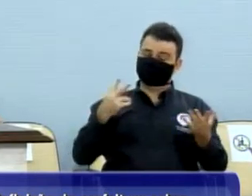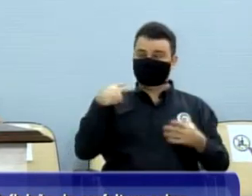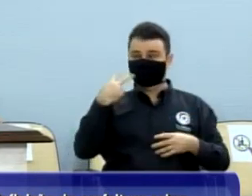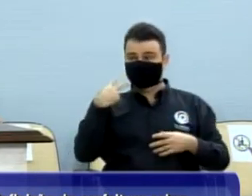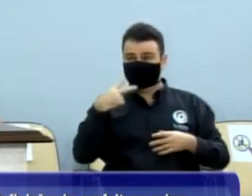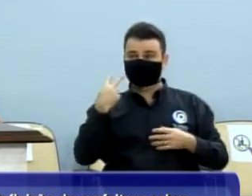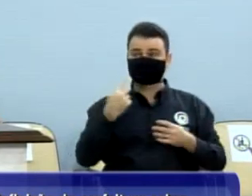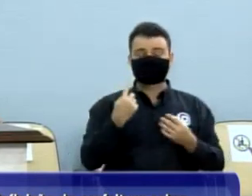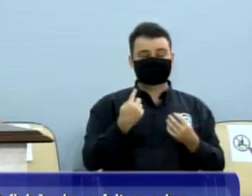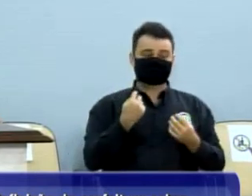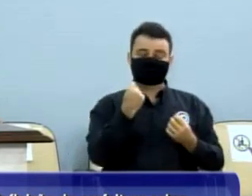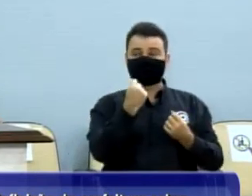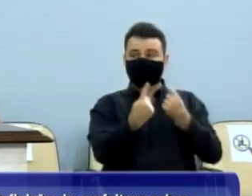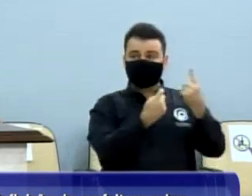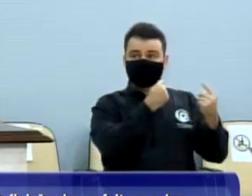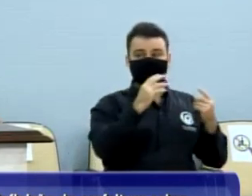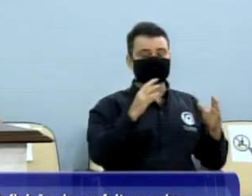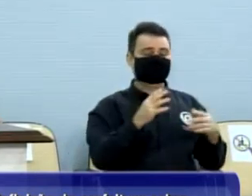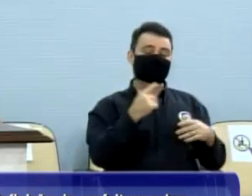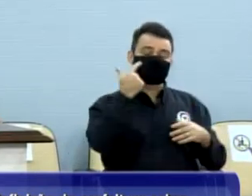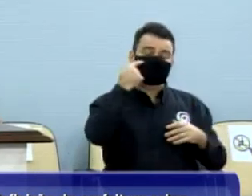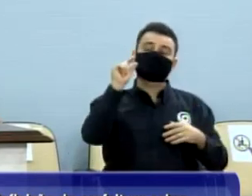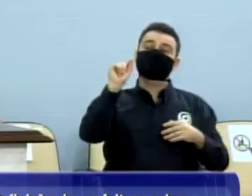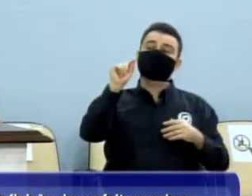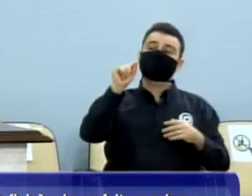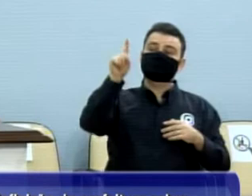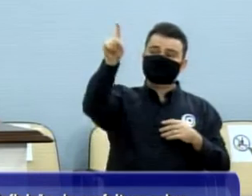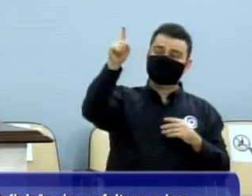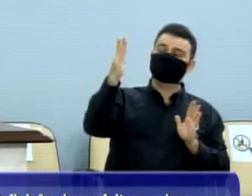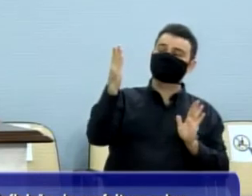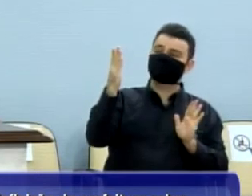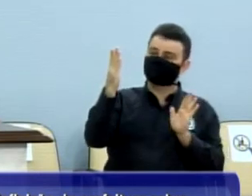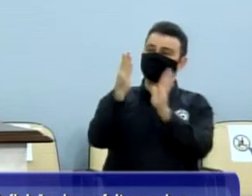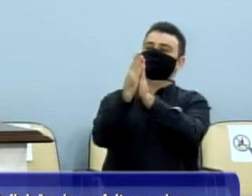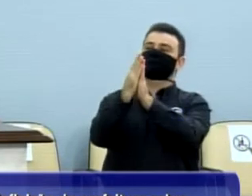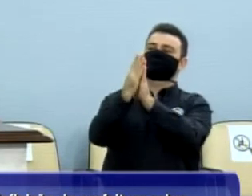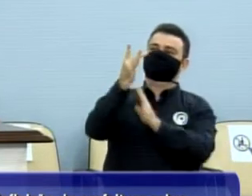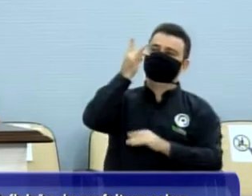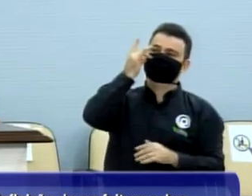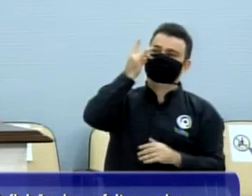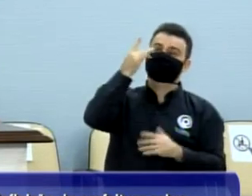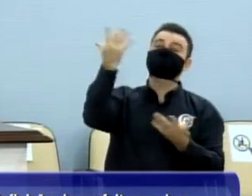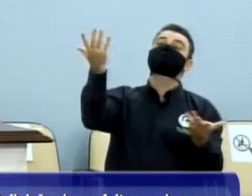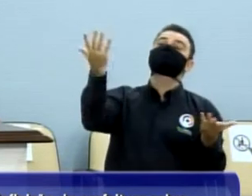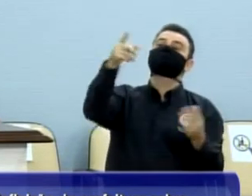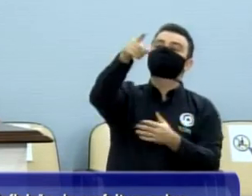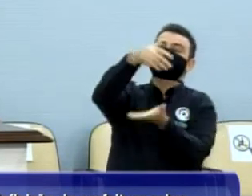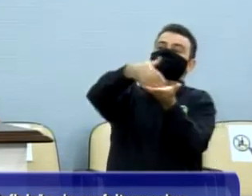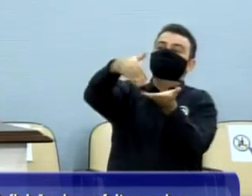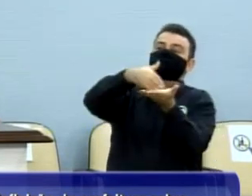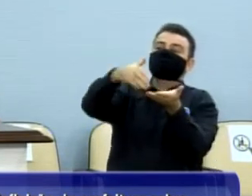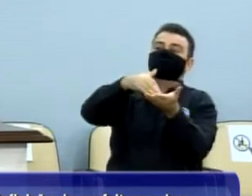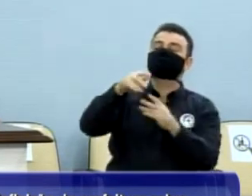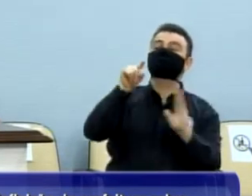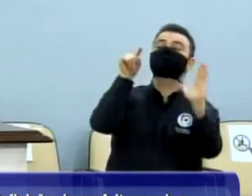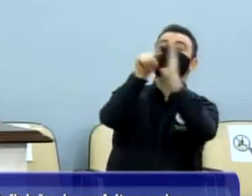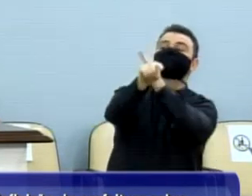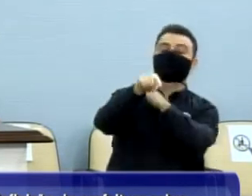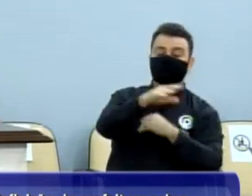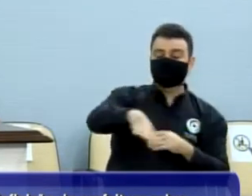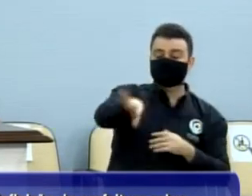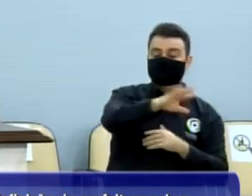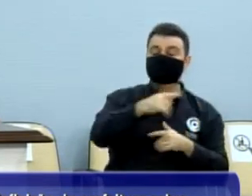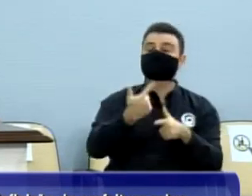alguns vereadores, e cobrar pessoalmente uma definição daquela